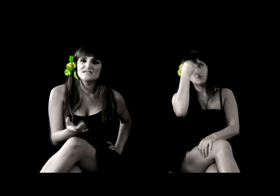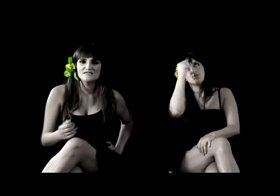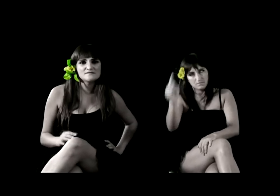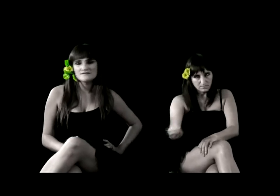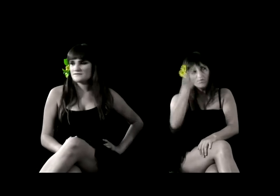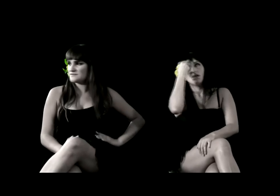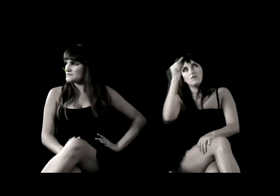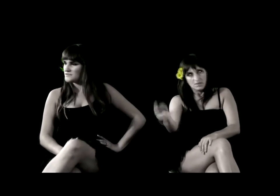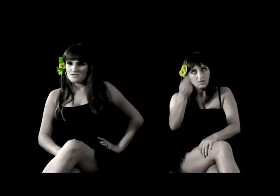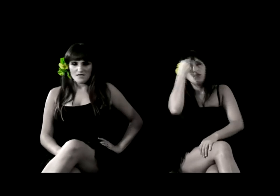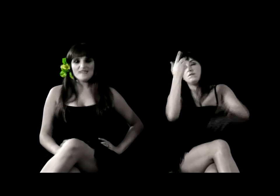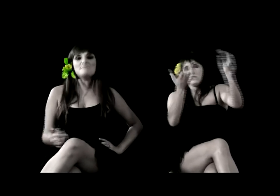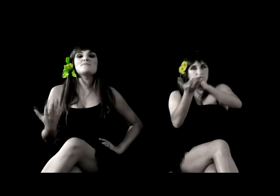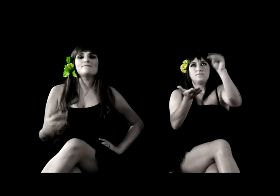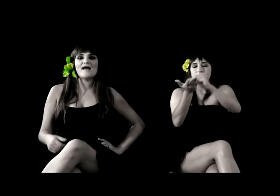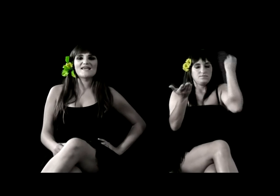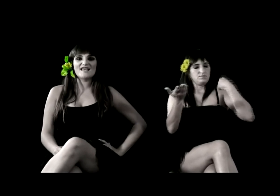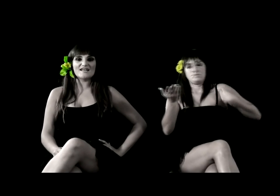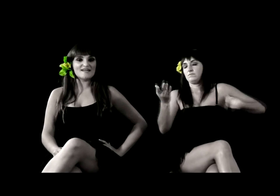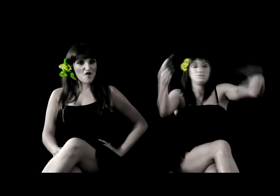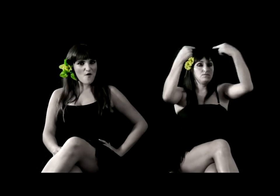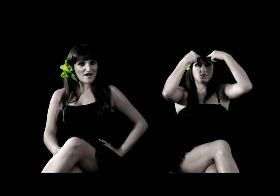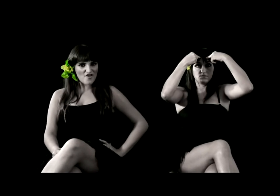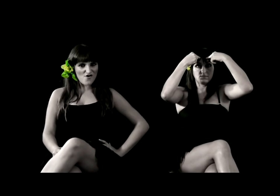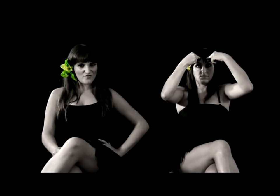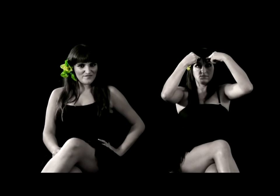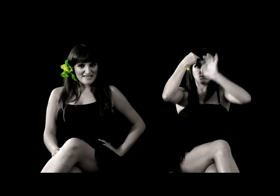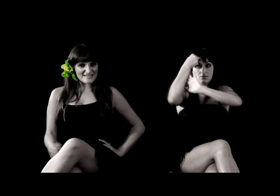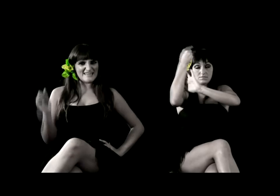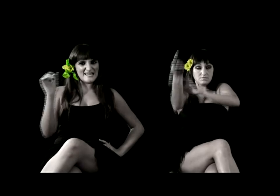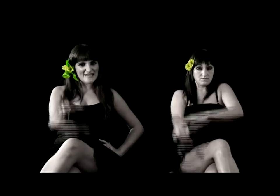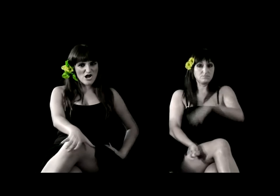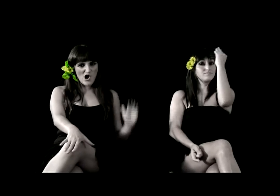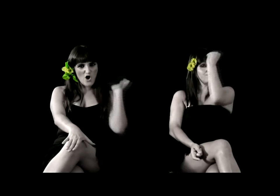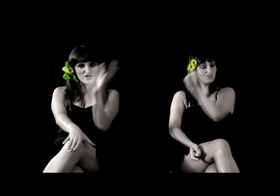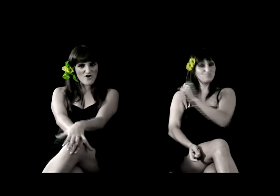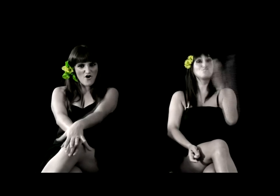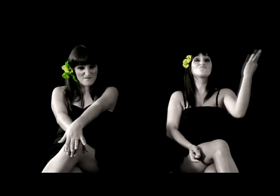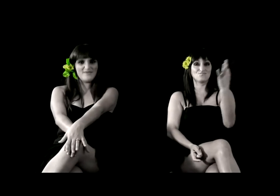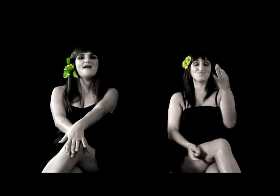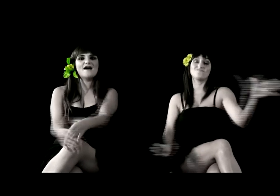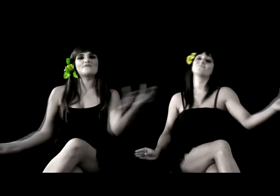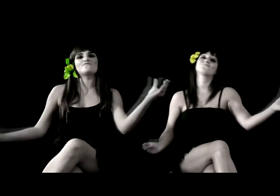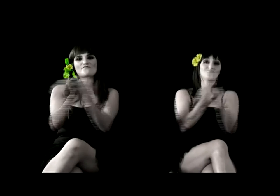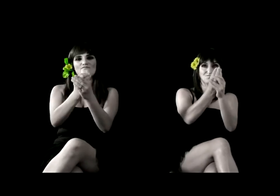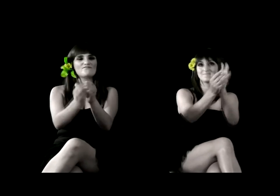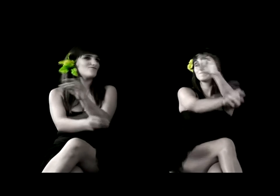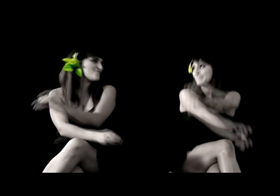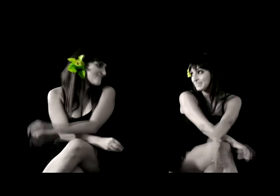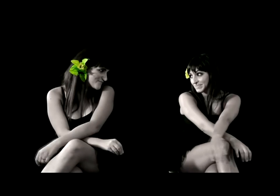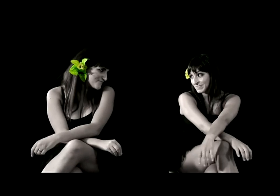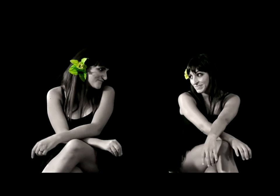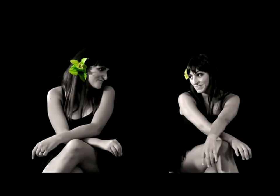el concierto de Toledo será de 12 euros. Que recuerdo que te tengo que olvidar.